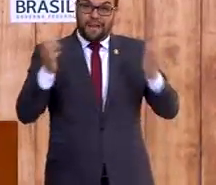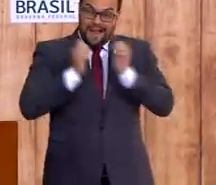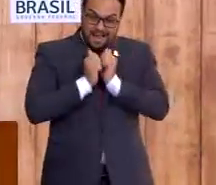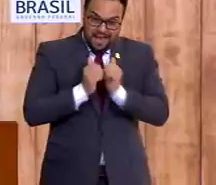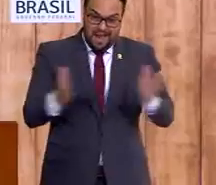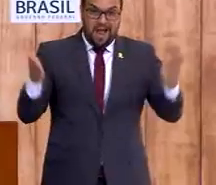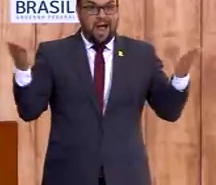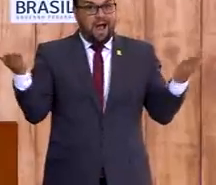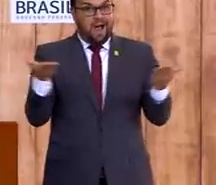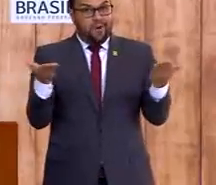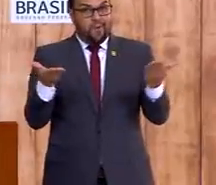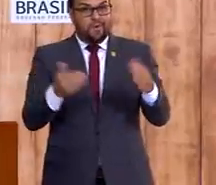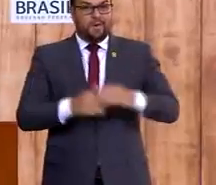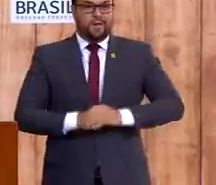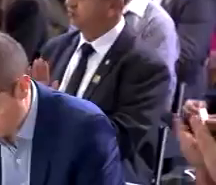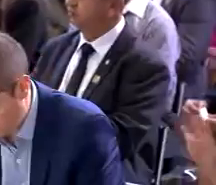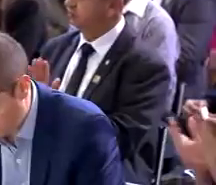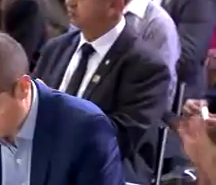de agora